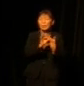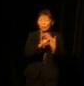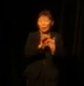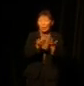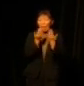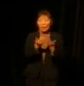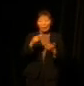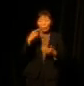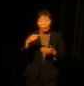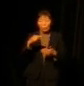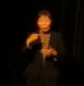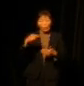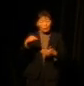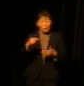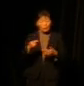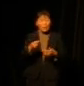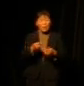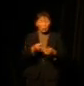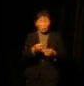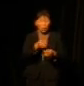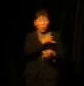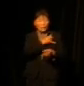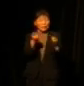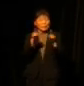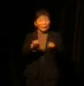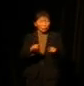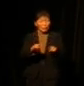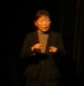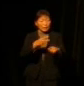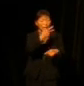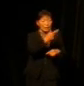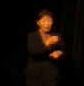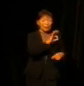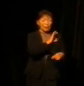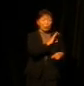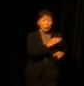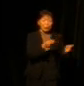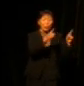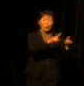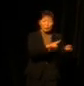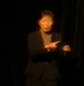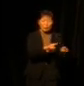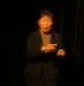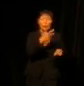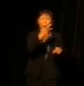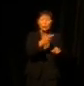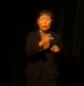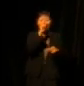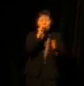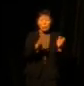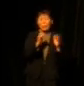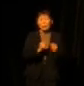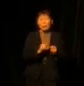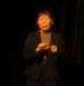役割の確認が必要。例えばね、高平小学に行った時には市職員はね、昼間は女性の方結構来るんですね。ところが夕方